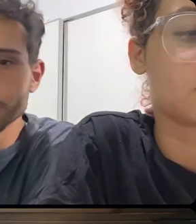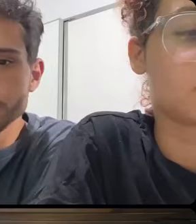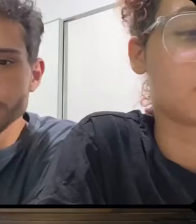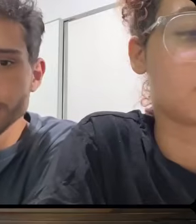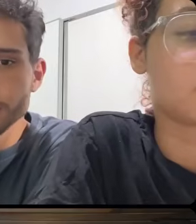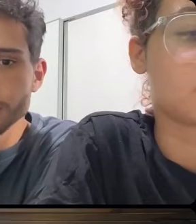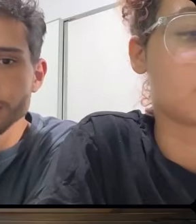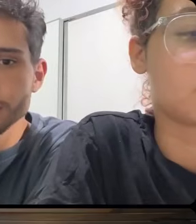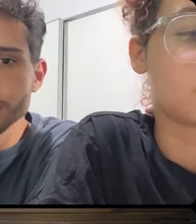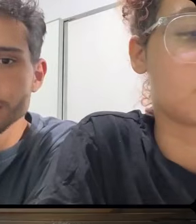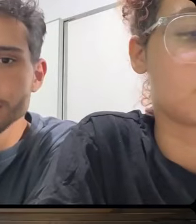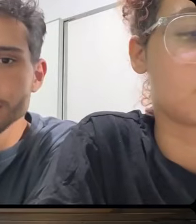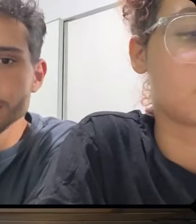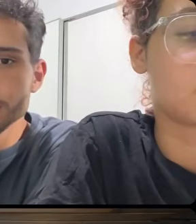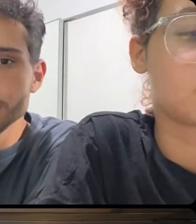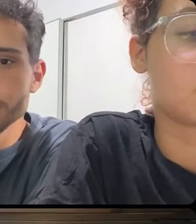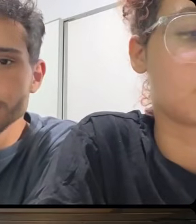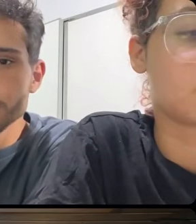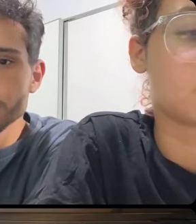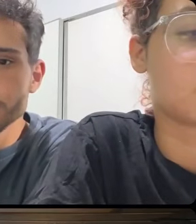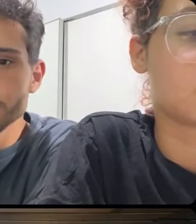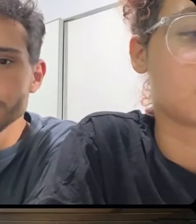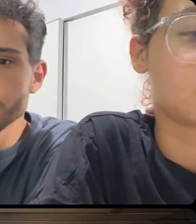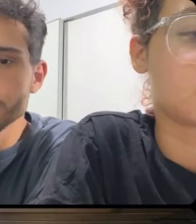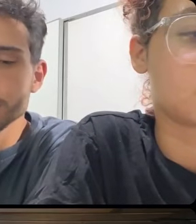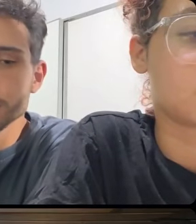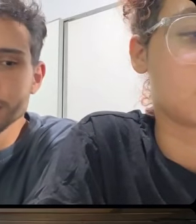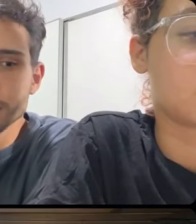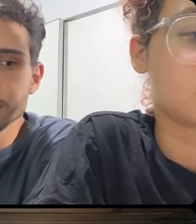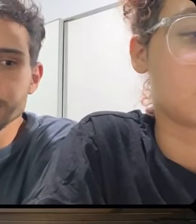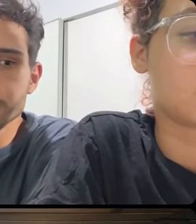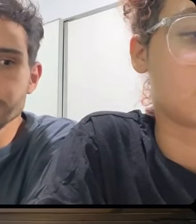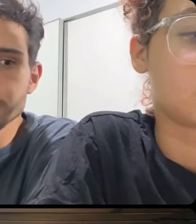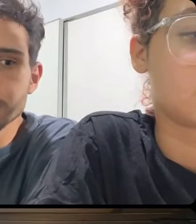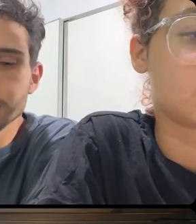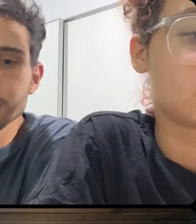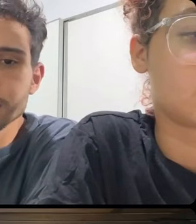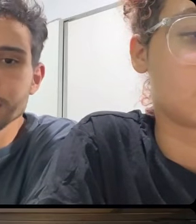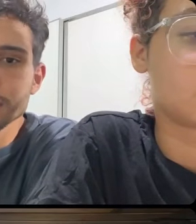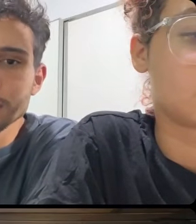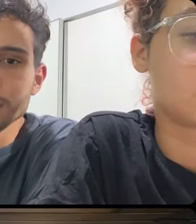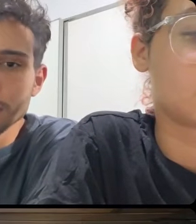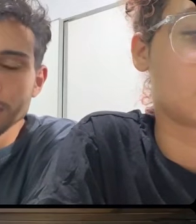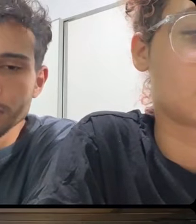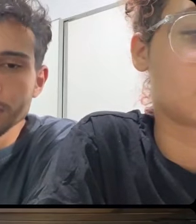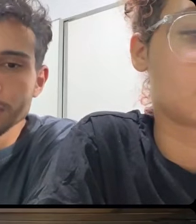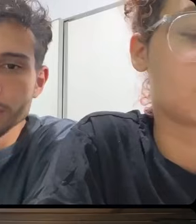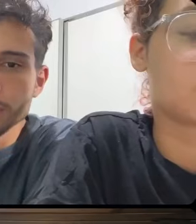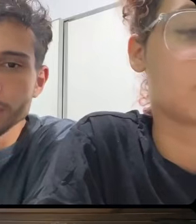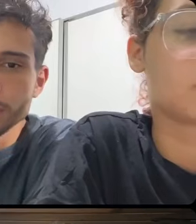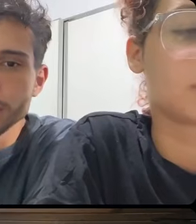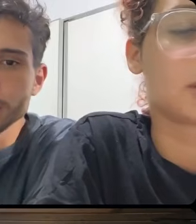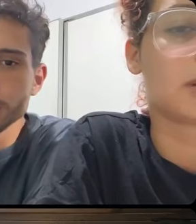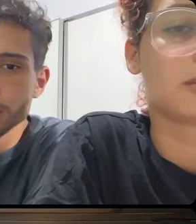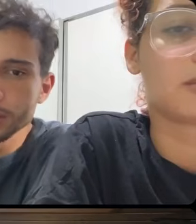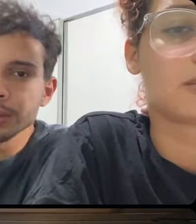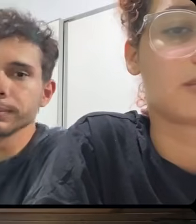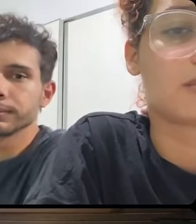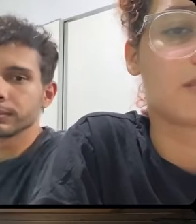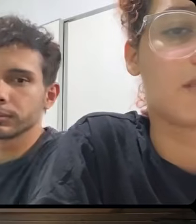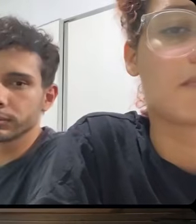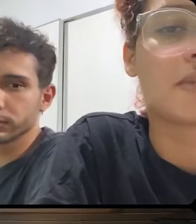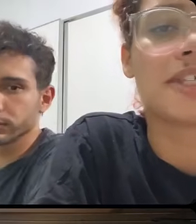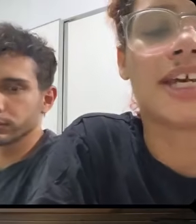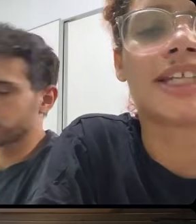para empreender, temos que, né, tirar o nosso sustento, né? O obreiro é digno do seu salário também, com certeza, né? Tudo é